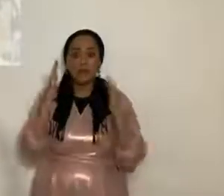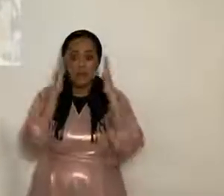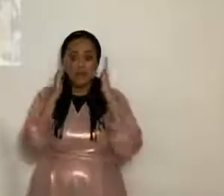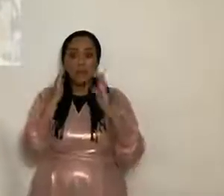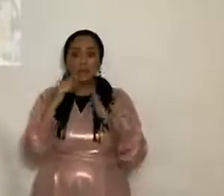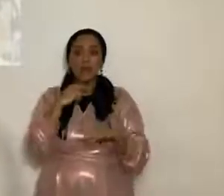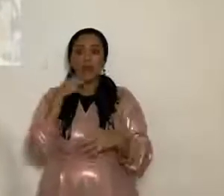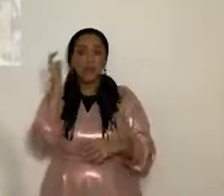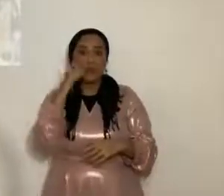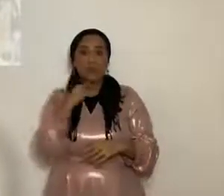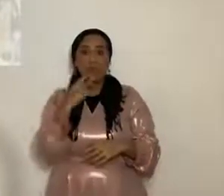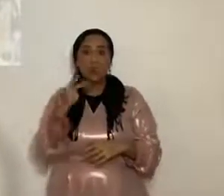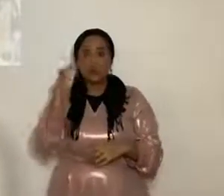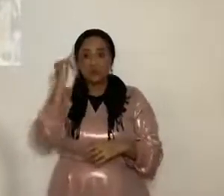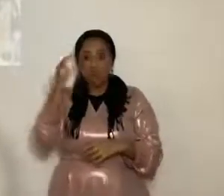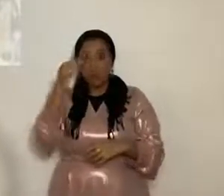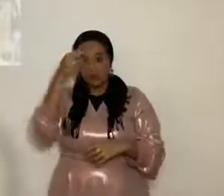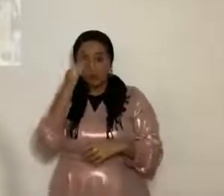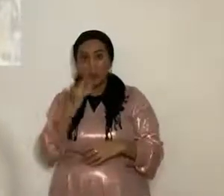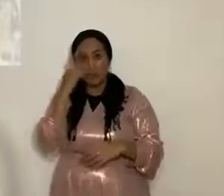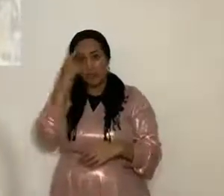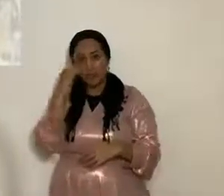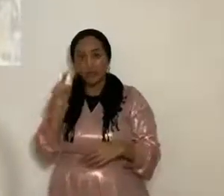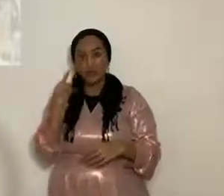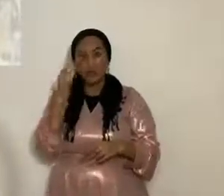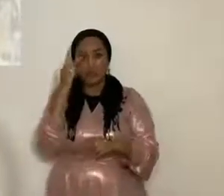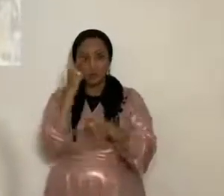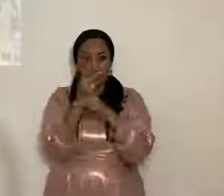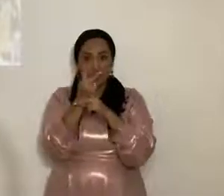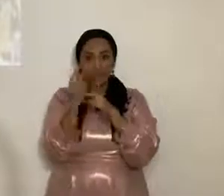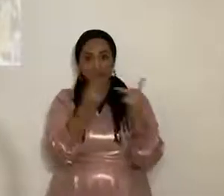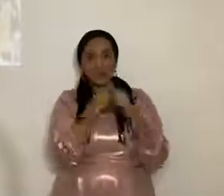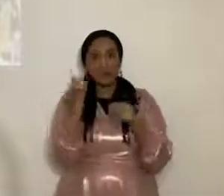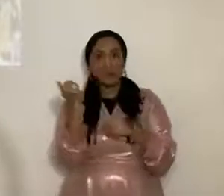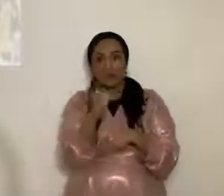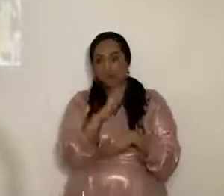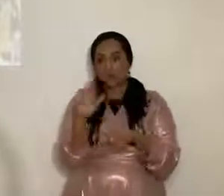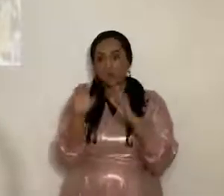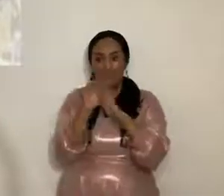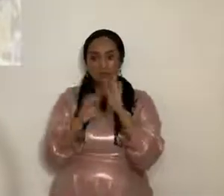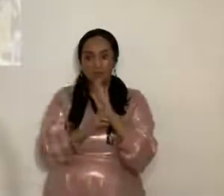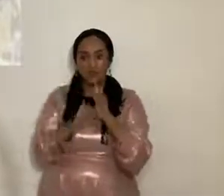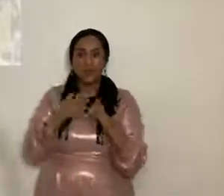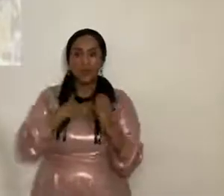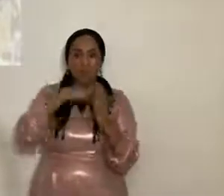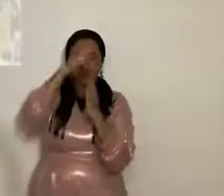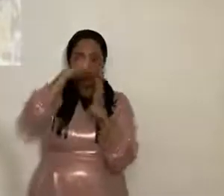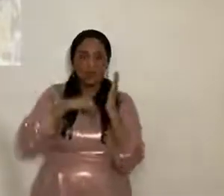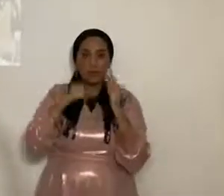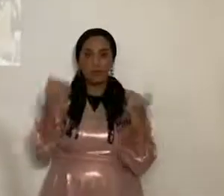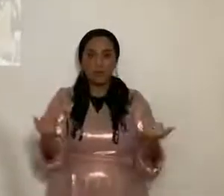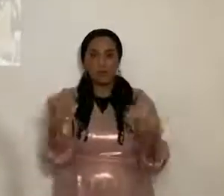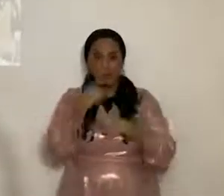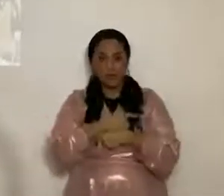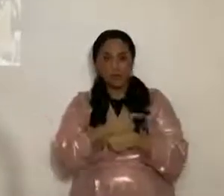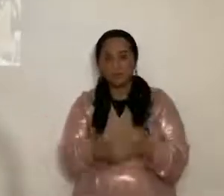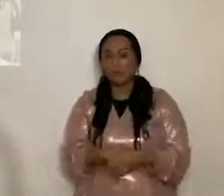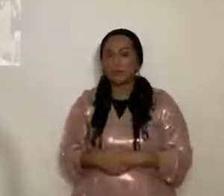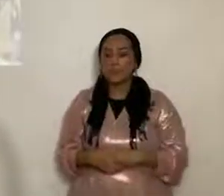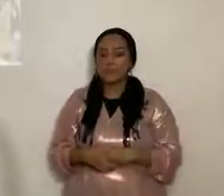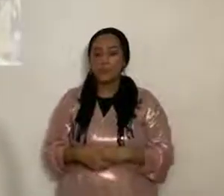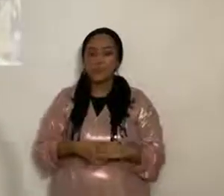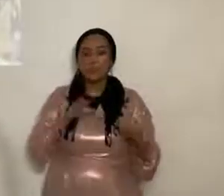la voz de Yahweh tu Elohim, para guardar y poner por obra todos sus mandamientos que yo te prescribo hoy,